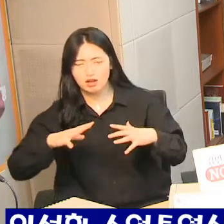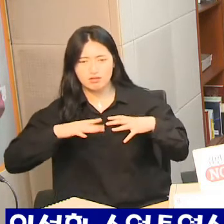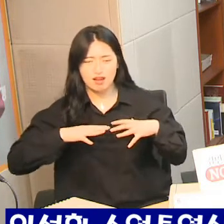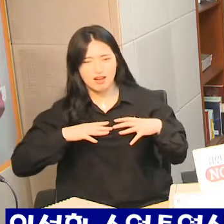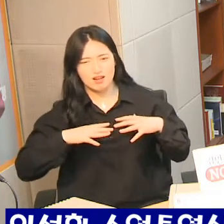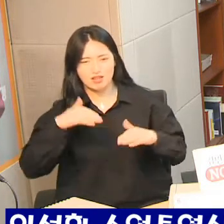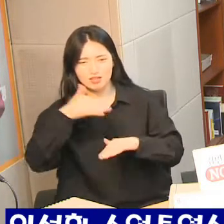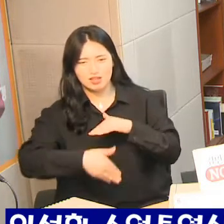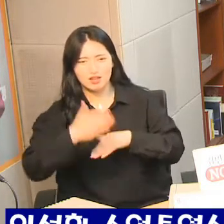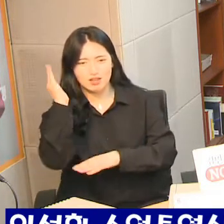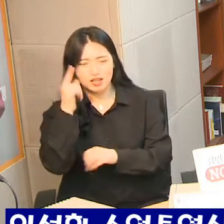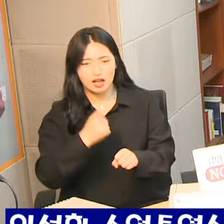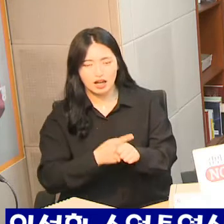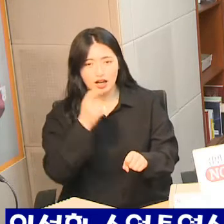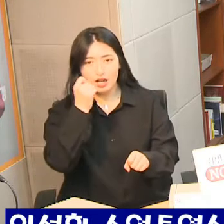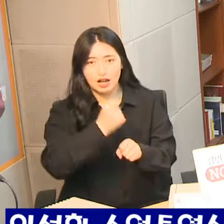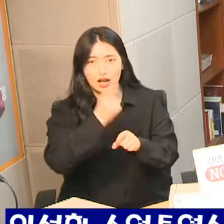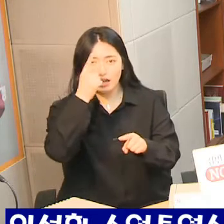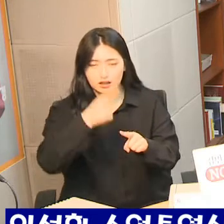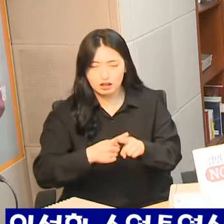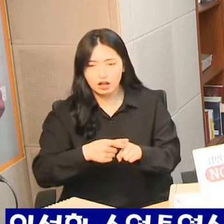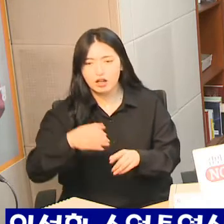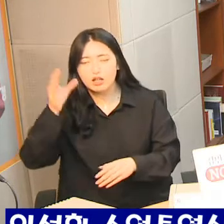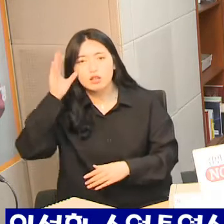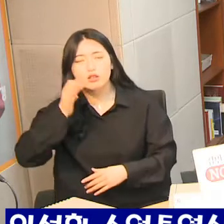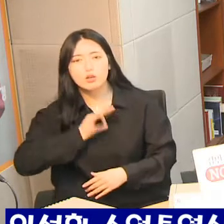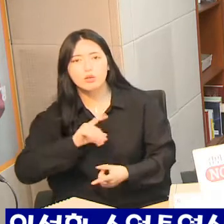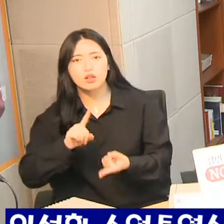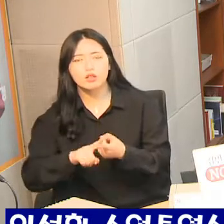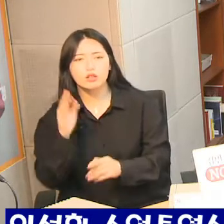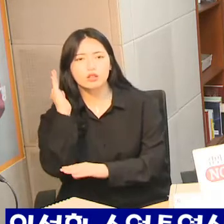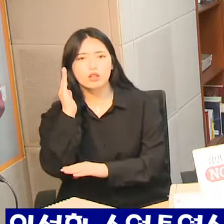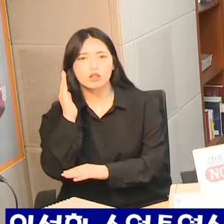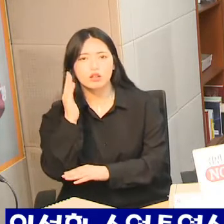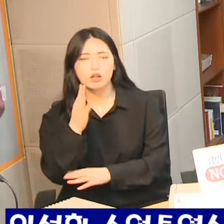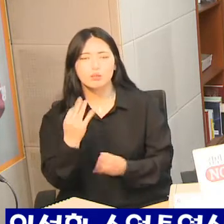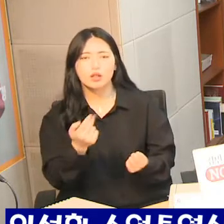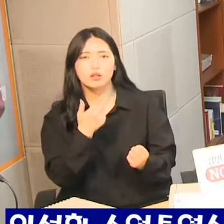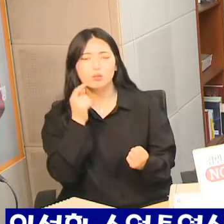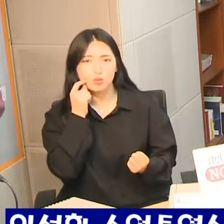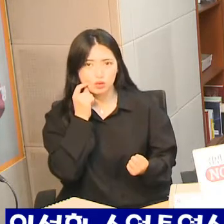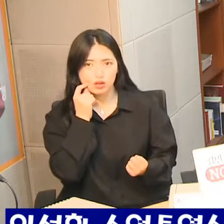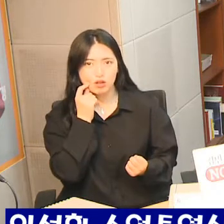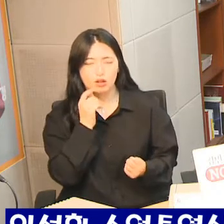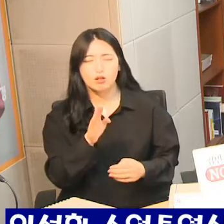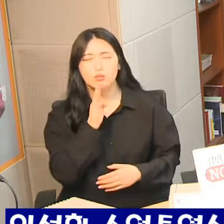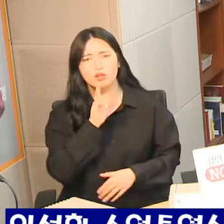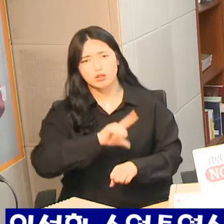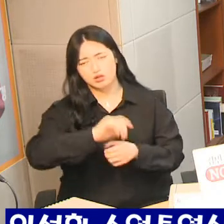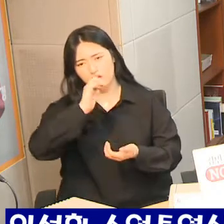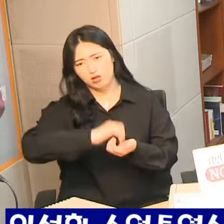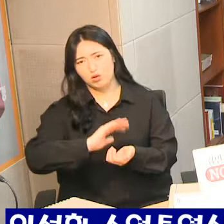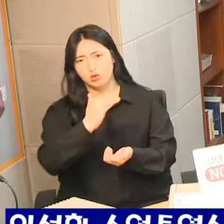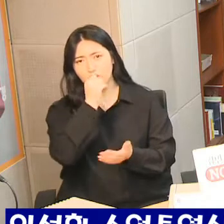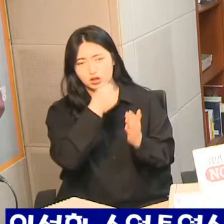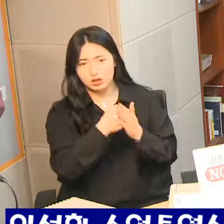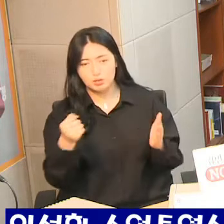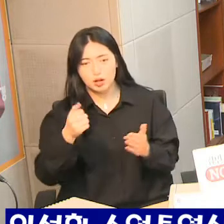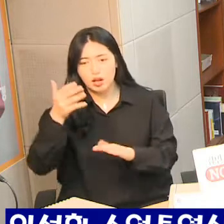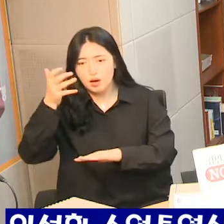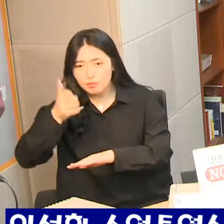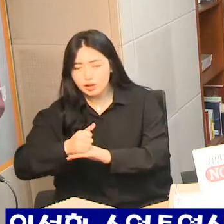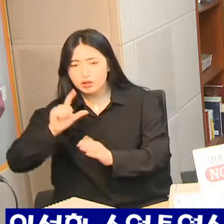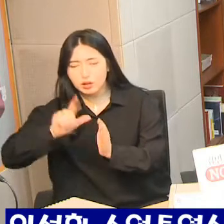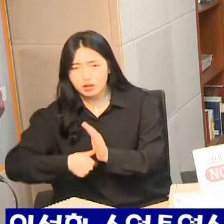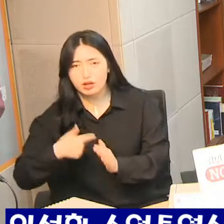결국 기대 수익 부분은 용두사미가 돼버릴 수 있는 그러네요. 거죠. 또 시간도 정해져 있어가지고 시간 넘어가서 뒤에 꼭 해야 되는 얘기를 못하고